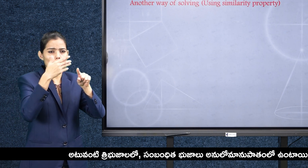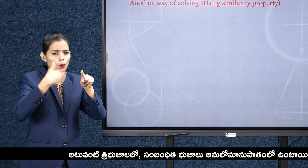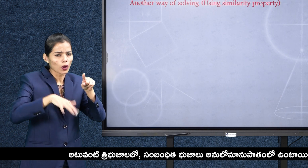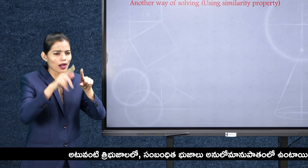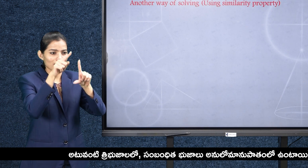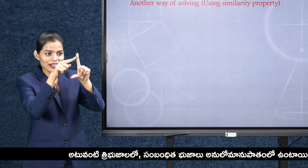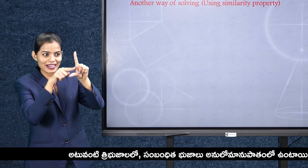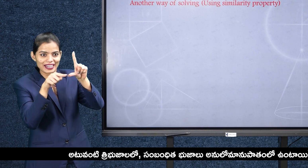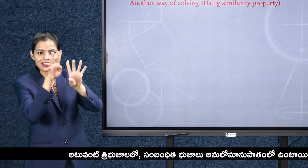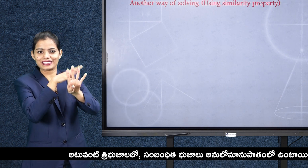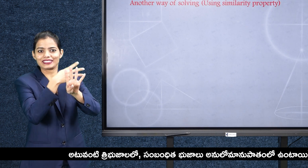ఉంటాయి.